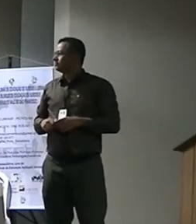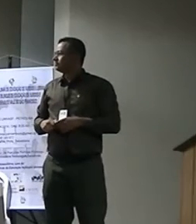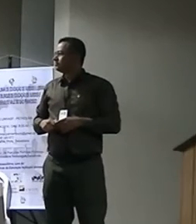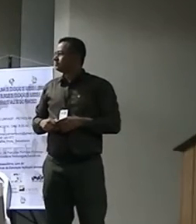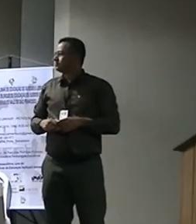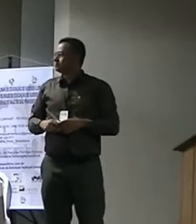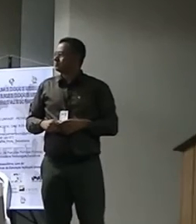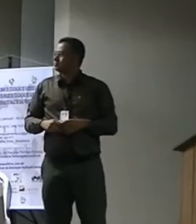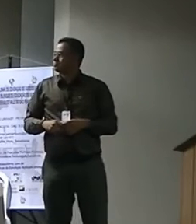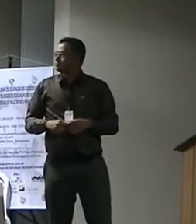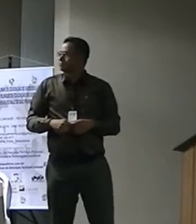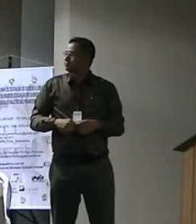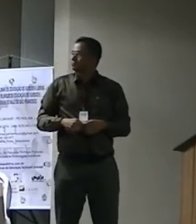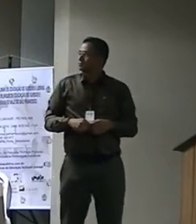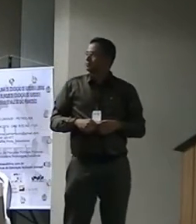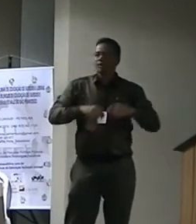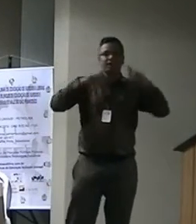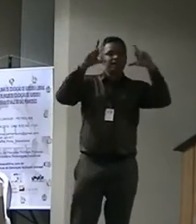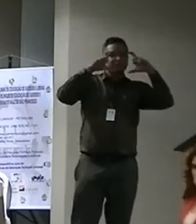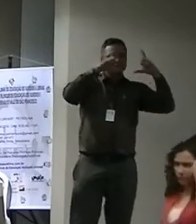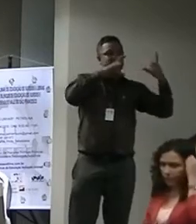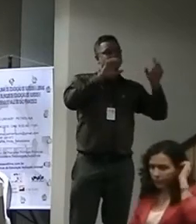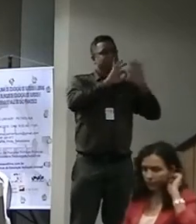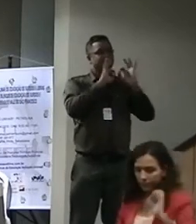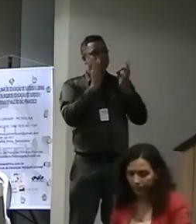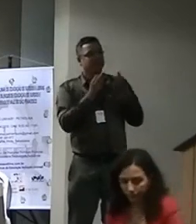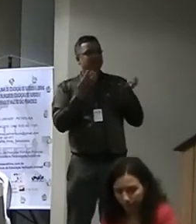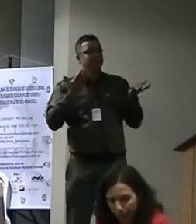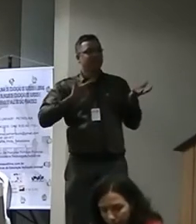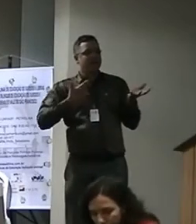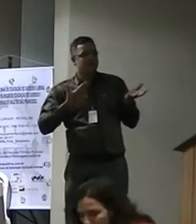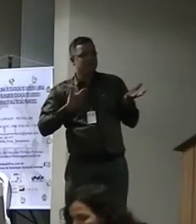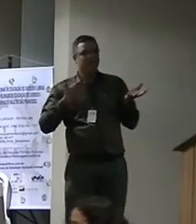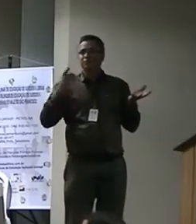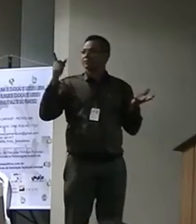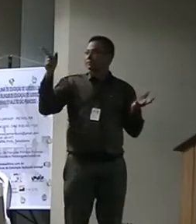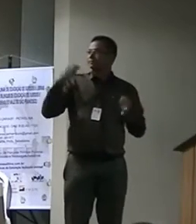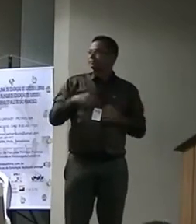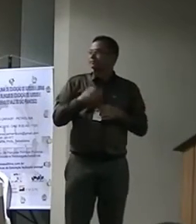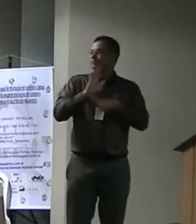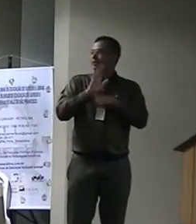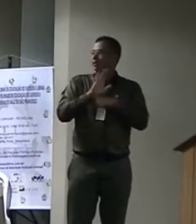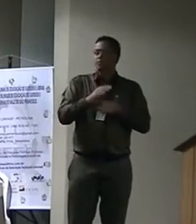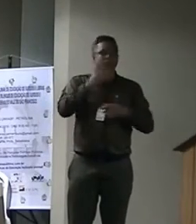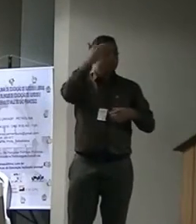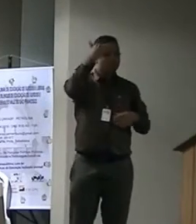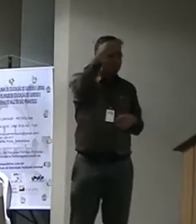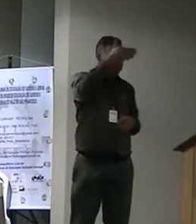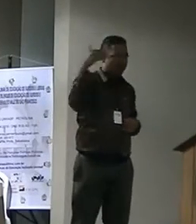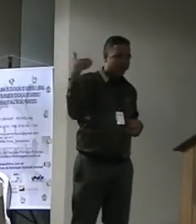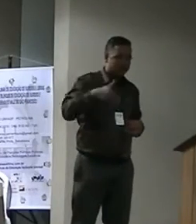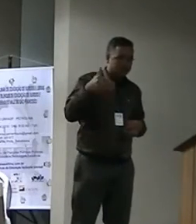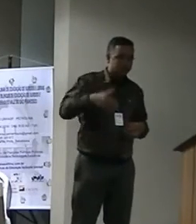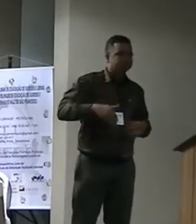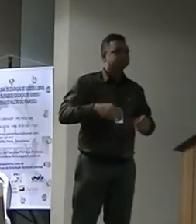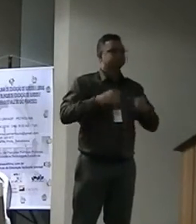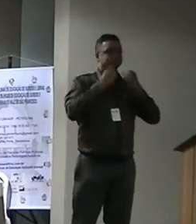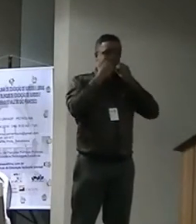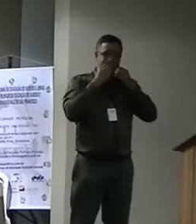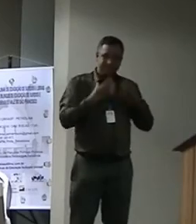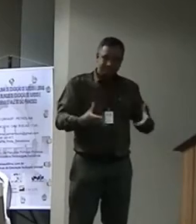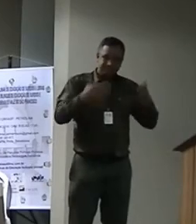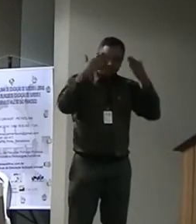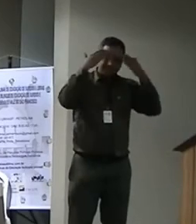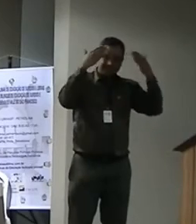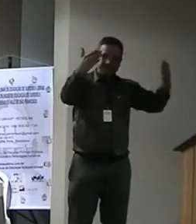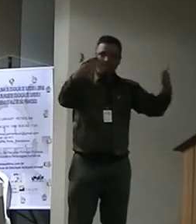né, alguns momentos, família e amigos, cinema lá em cima. Gente, muito obrigada pela participação de vocês, muito obrigada